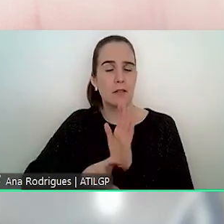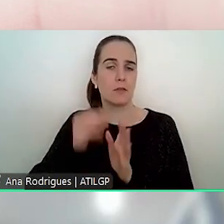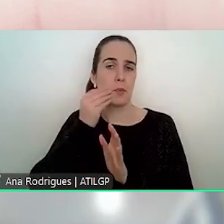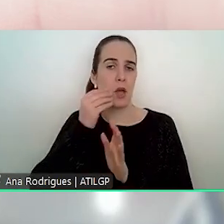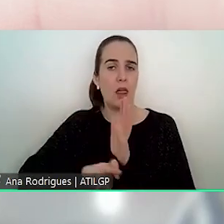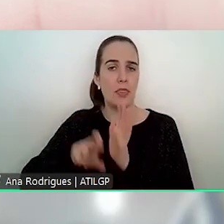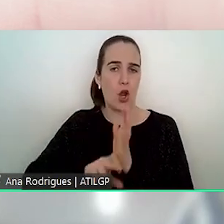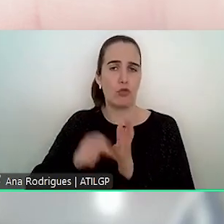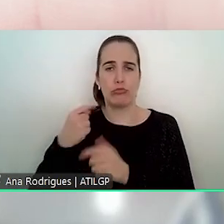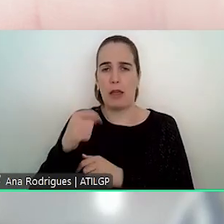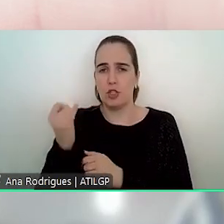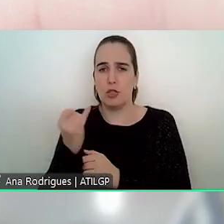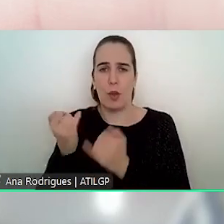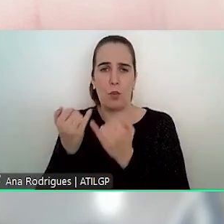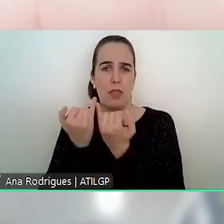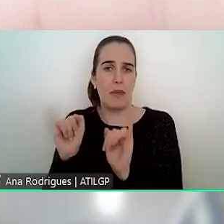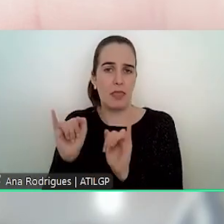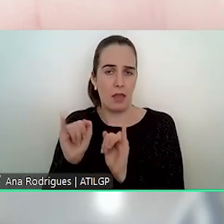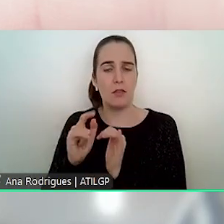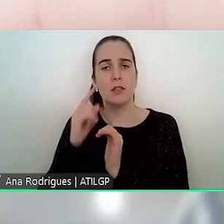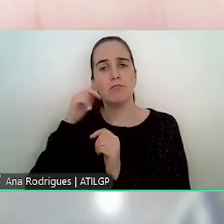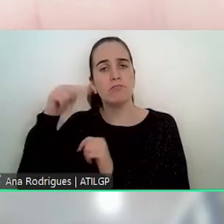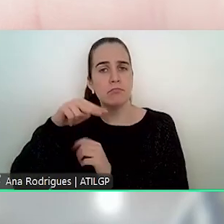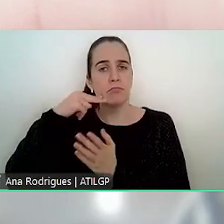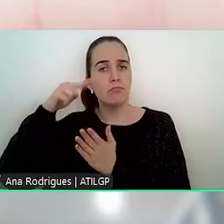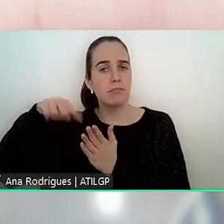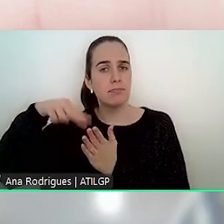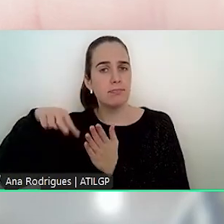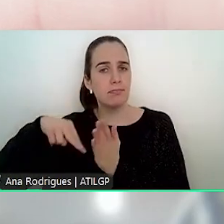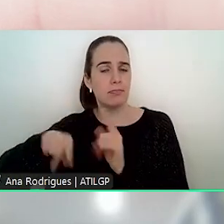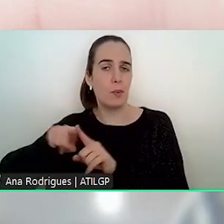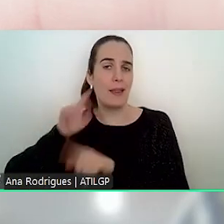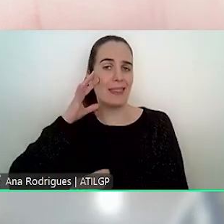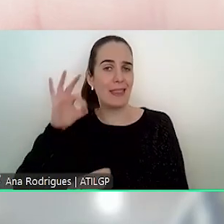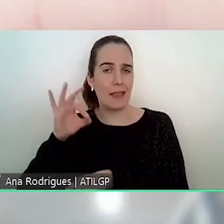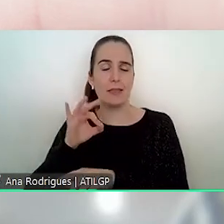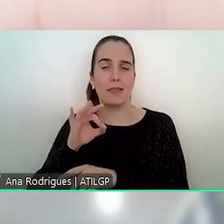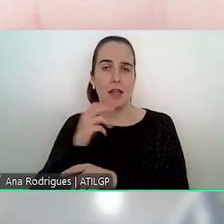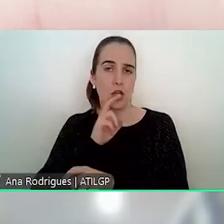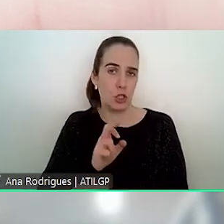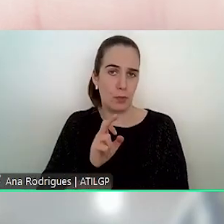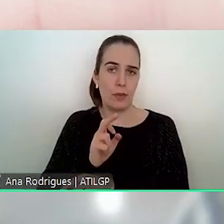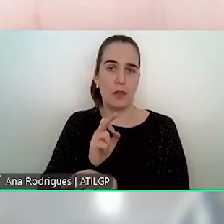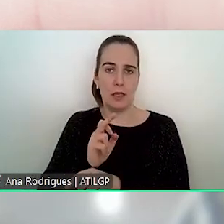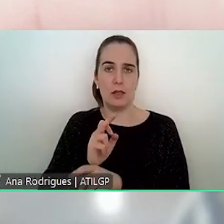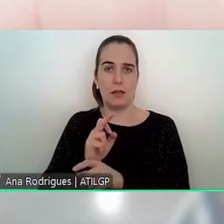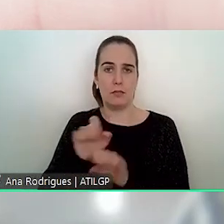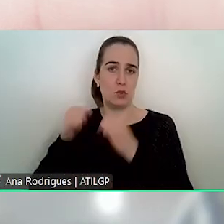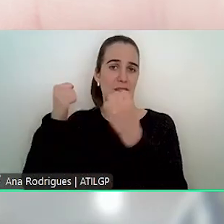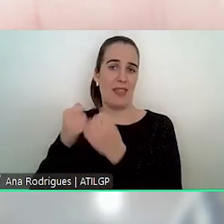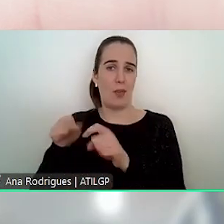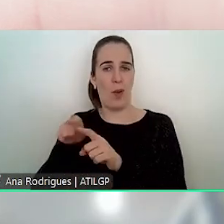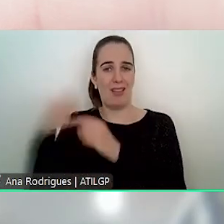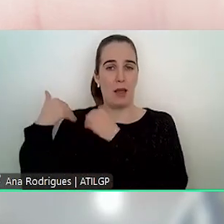independentes e onde se dá ou procura dar voz também à parte que representa a sociedade